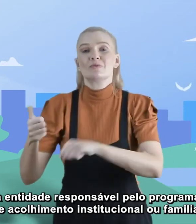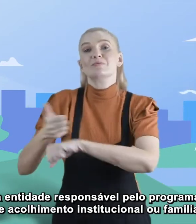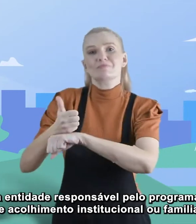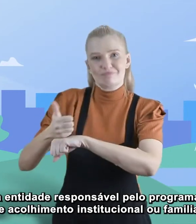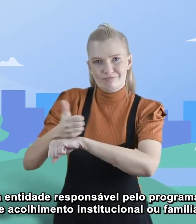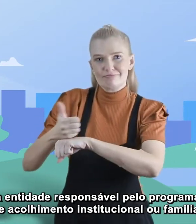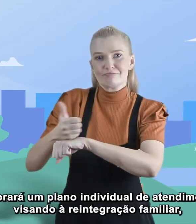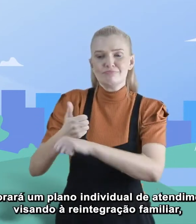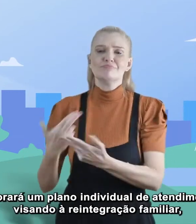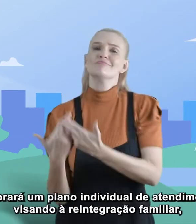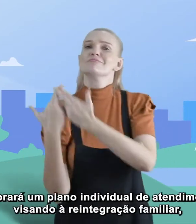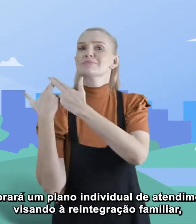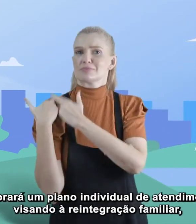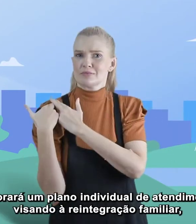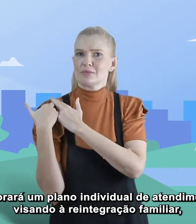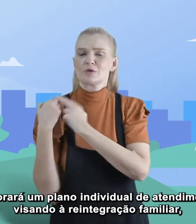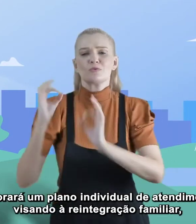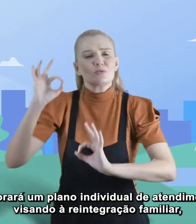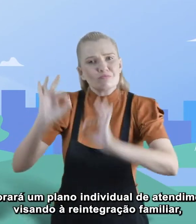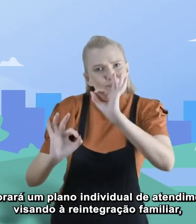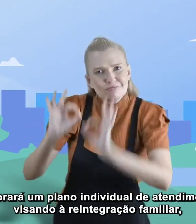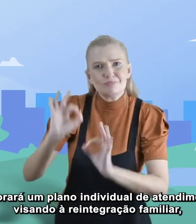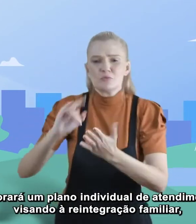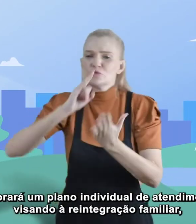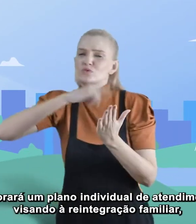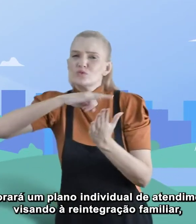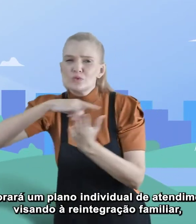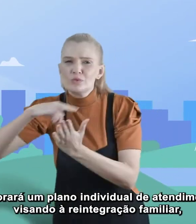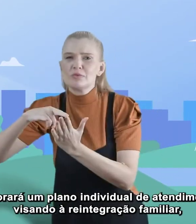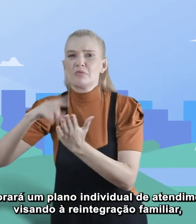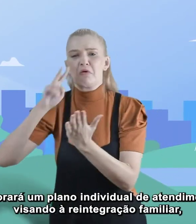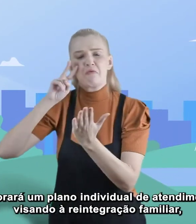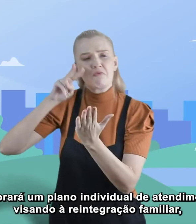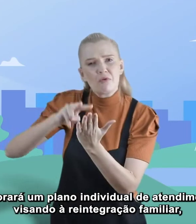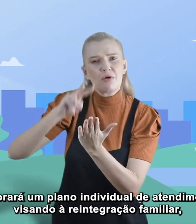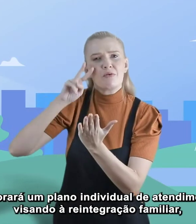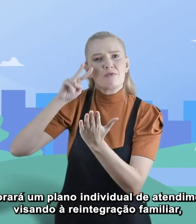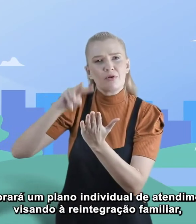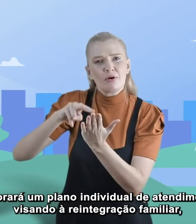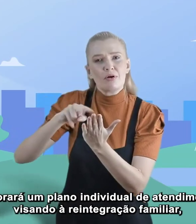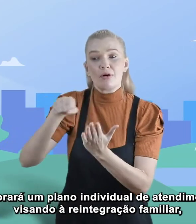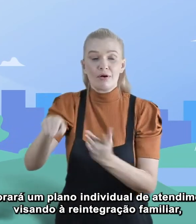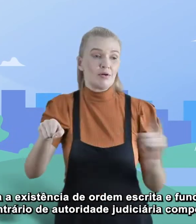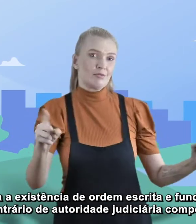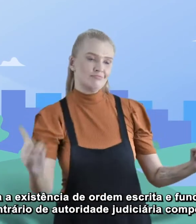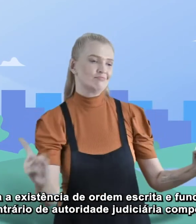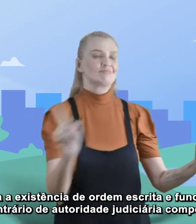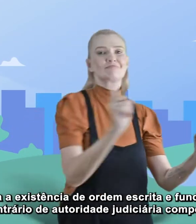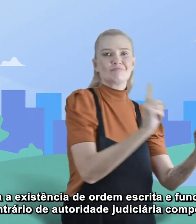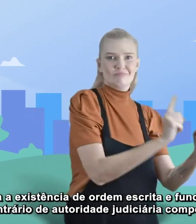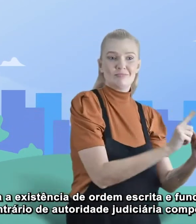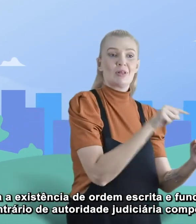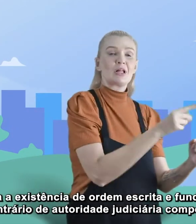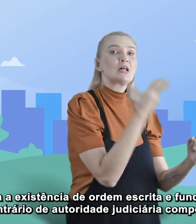familiar elaborará um plano individual de atendimento, visando a reintegração familiar, ressalvada a existência de